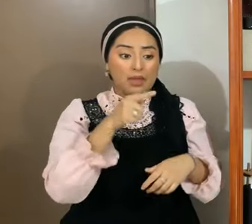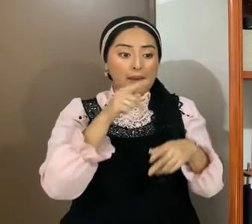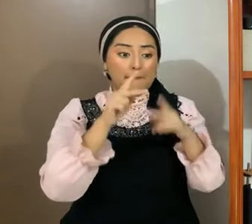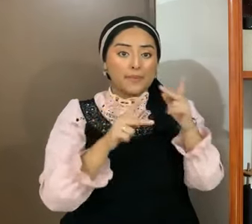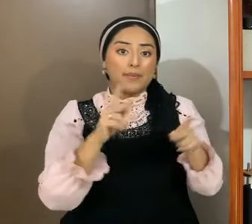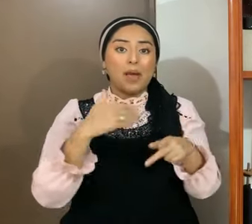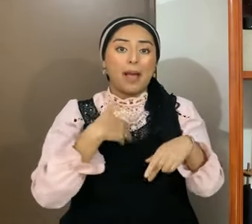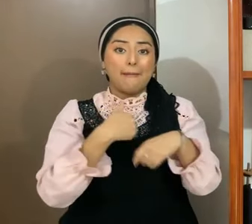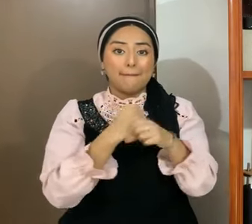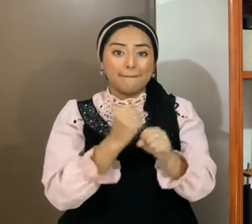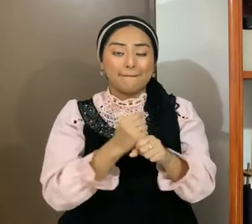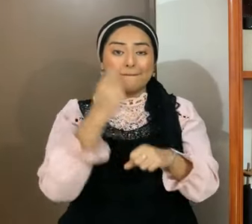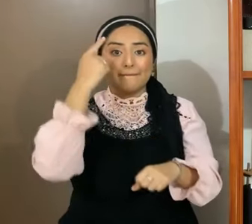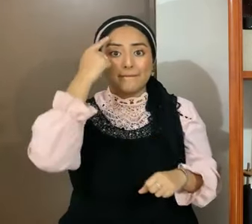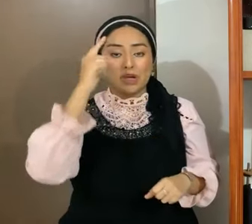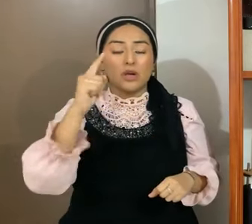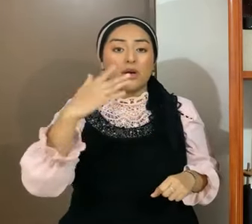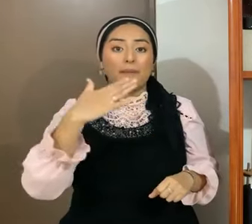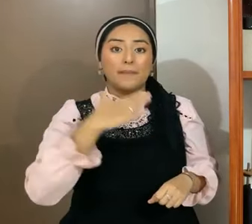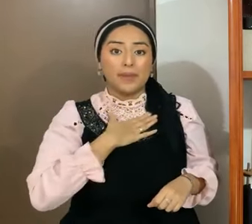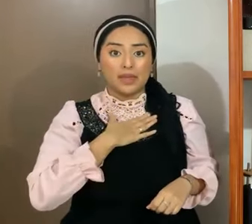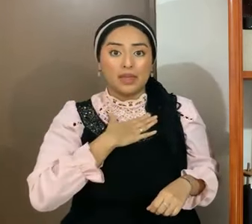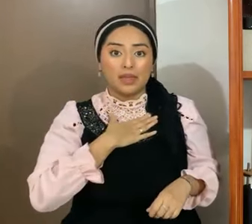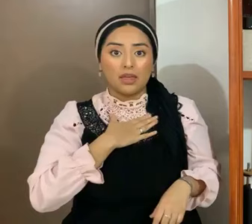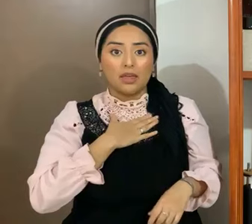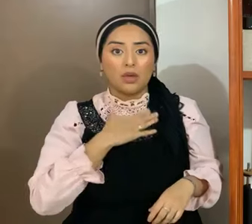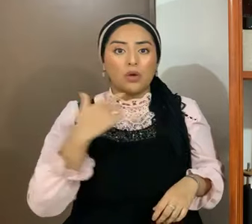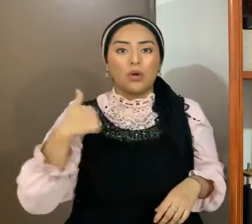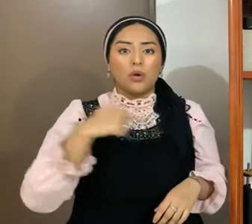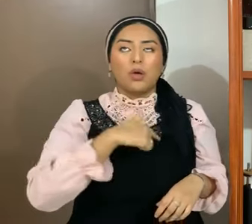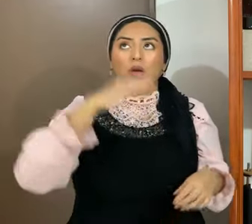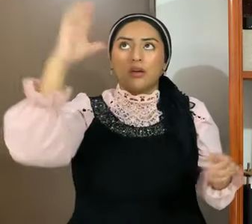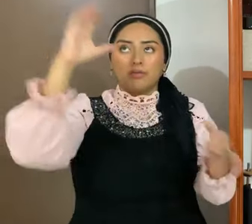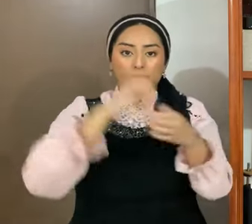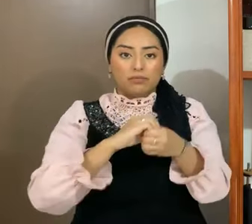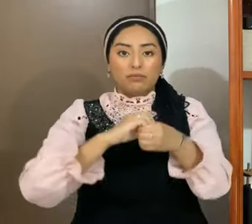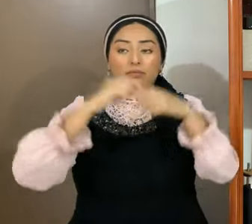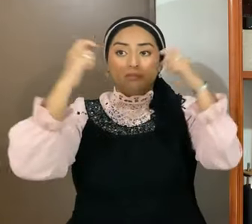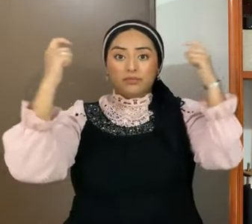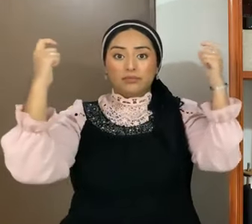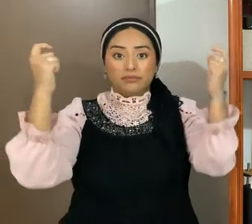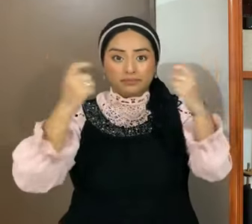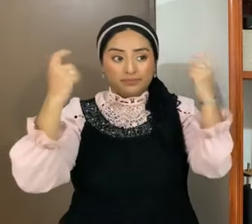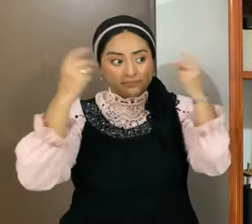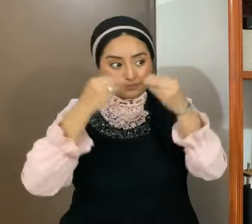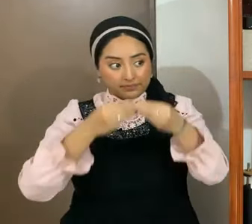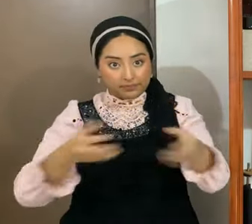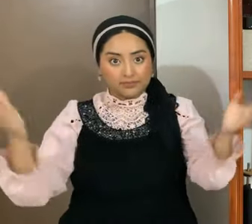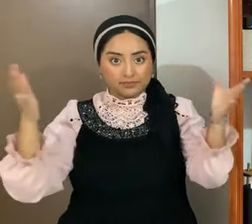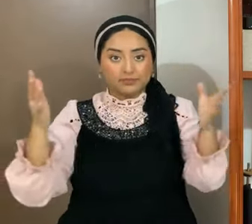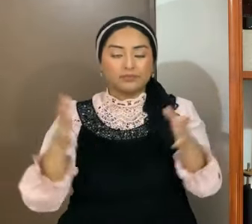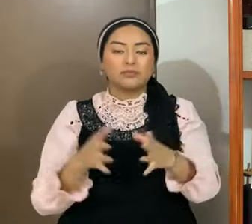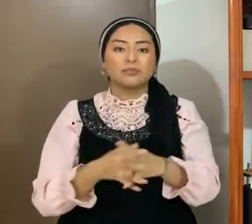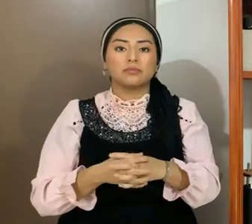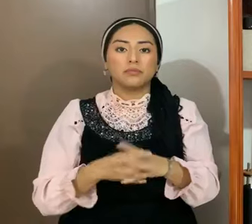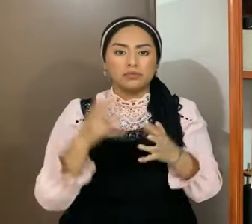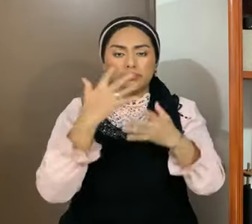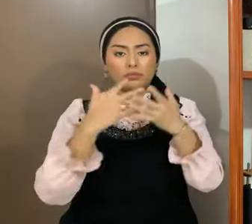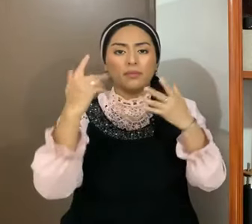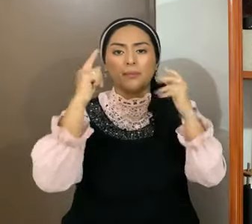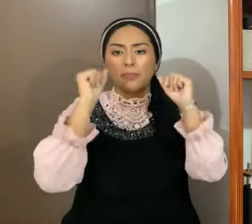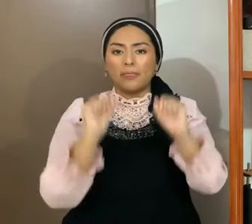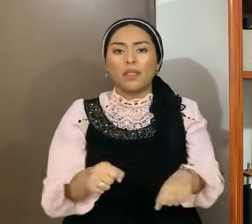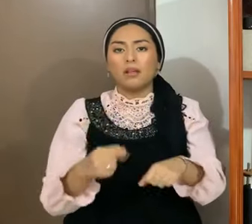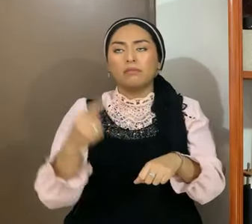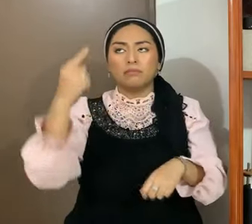creado para mí, somos para Él, mis exaltaciones publicará. Y podría alguien